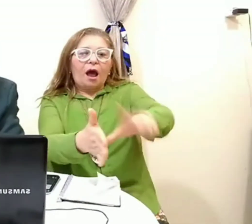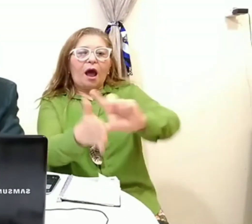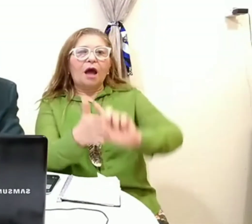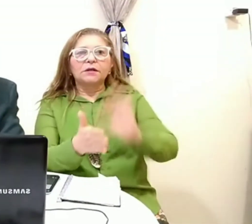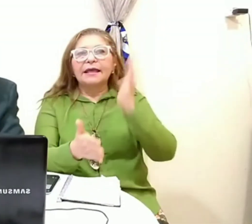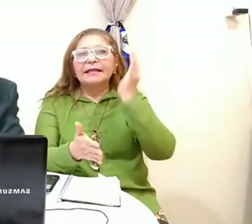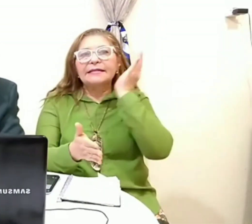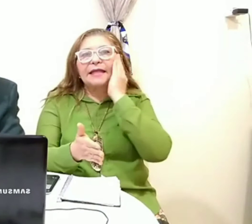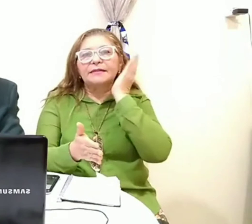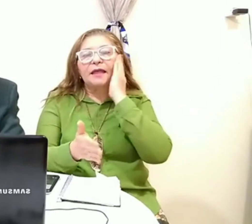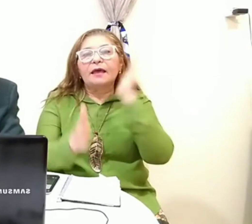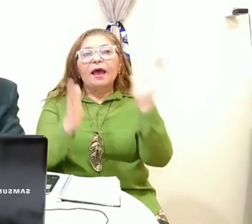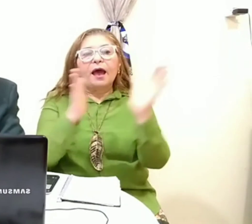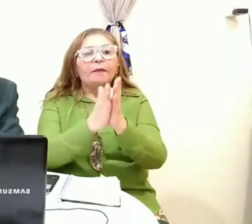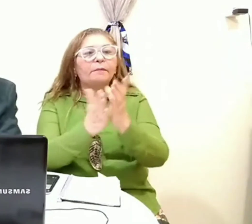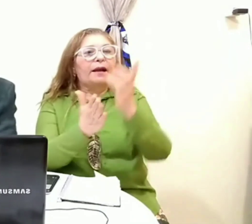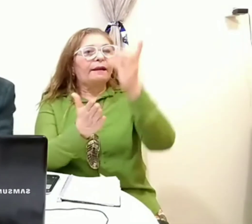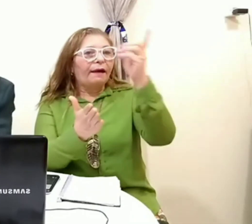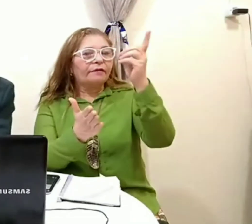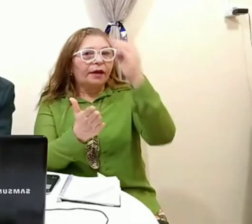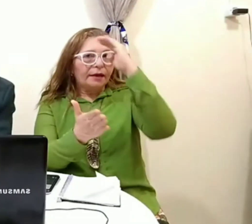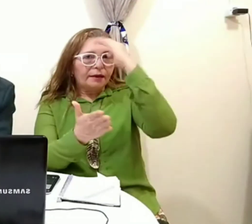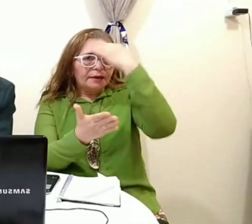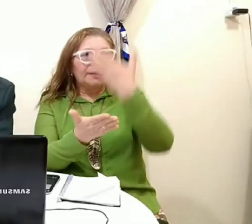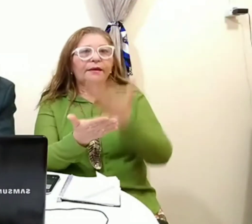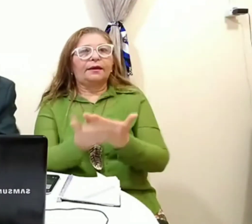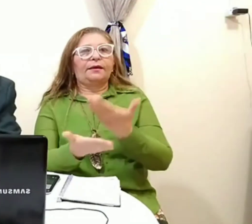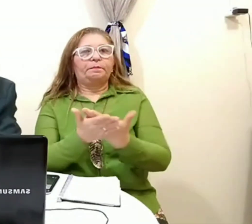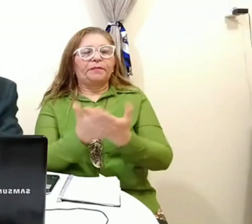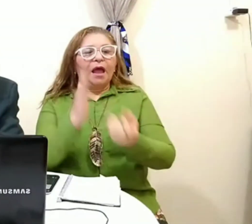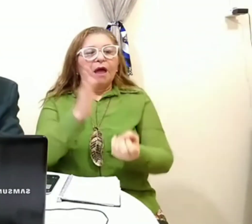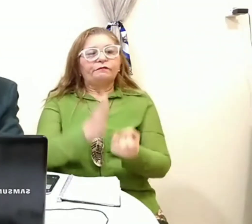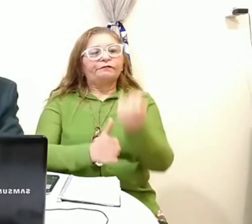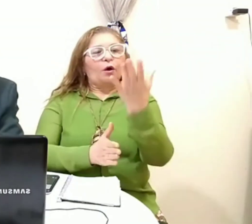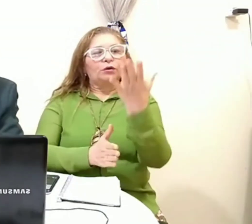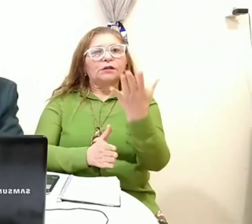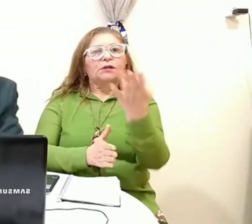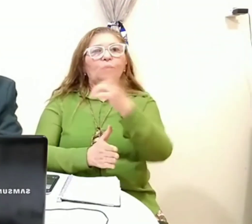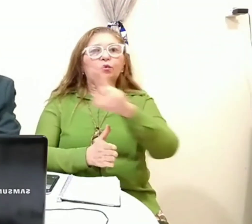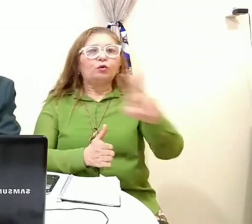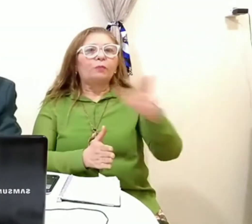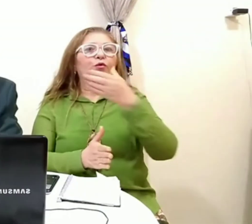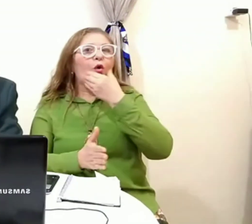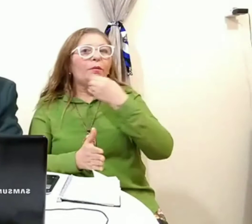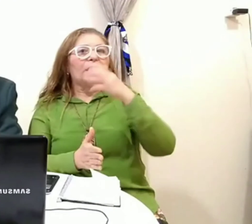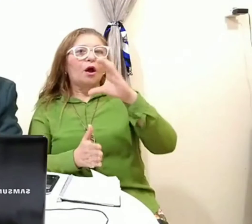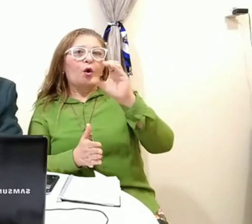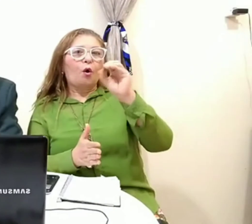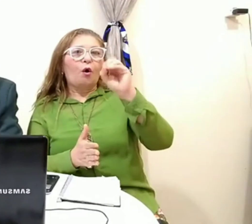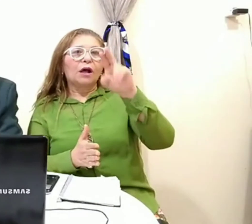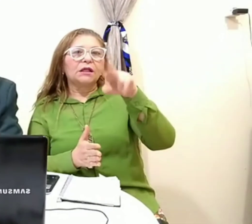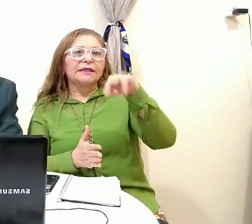preciso crer nesta palavra. Foi o que aconteceu aqui com Cornélio. Diz o texto que